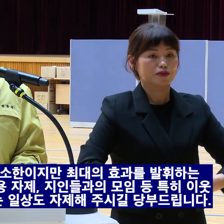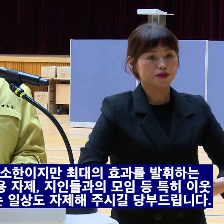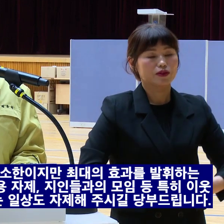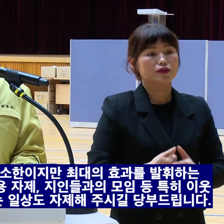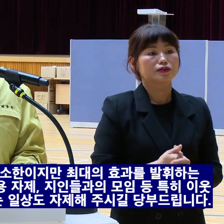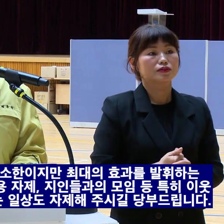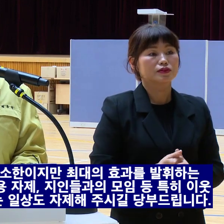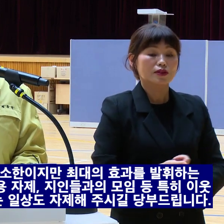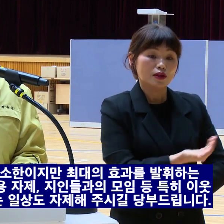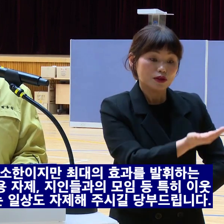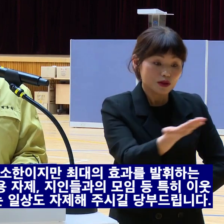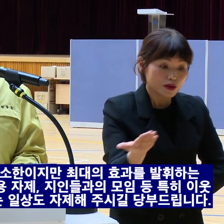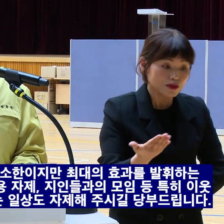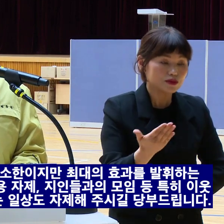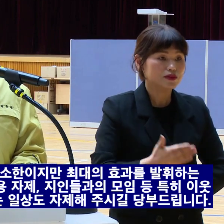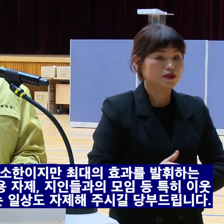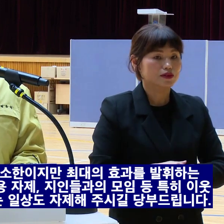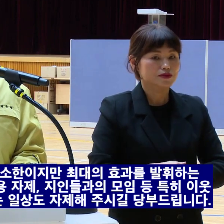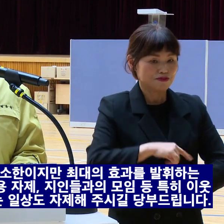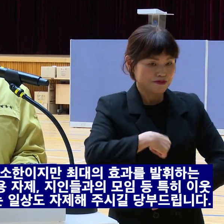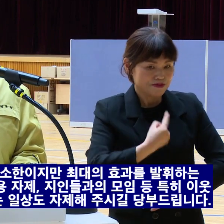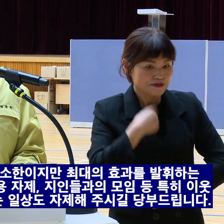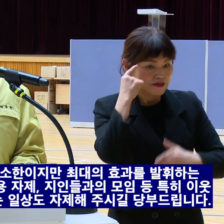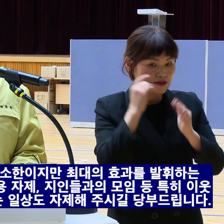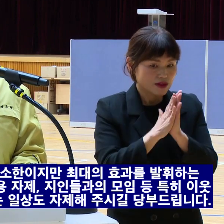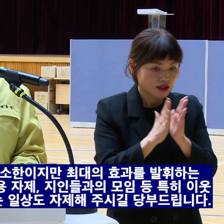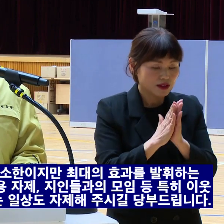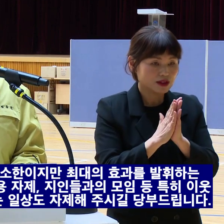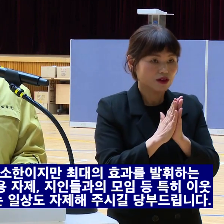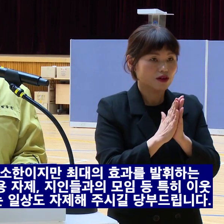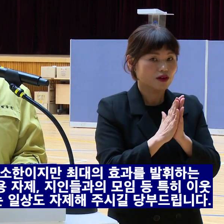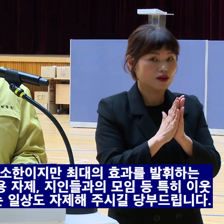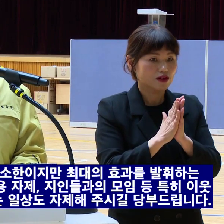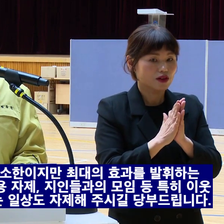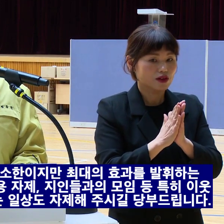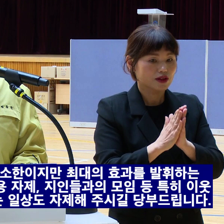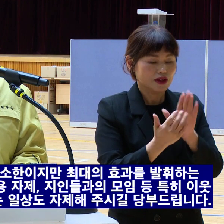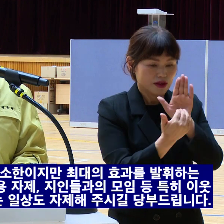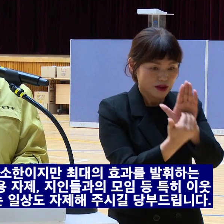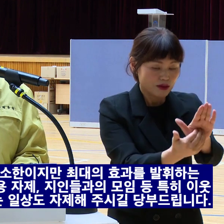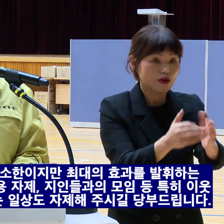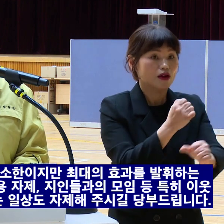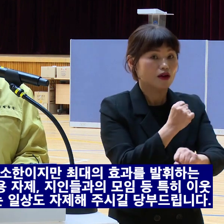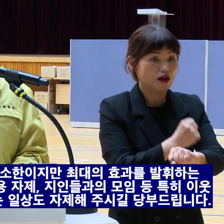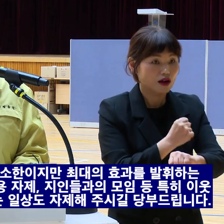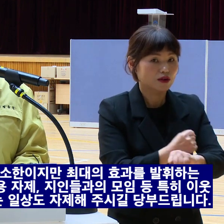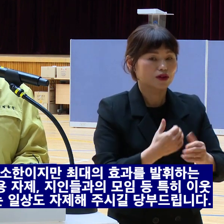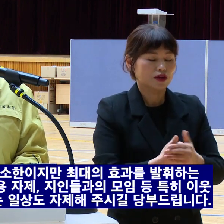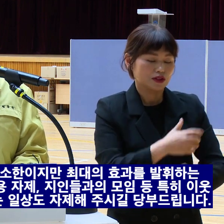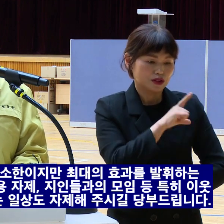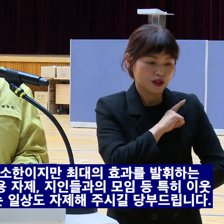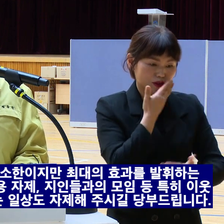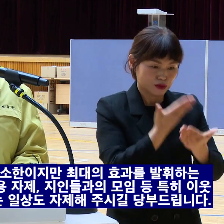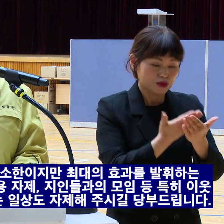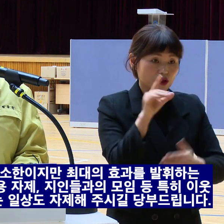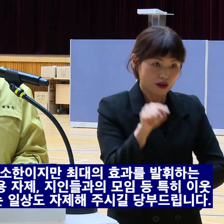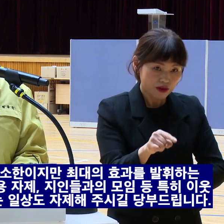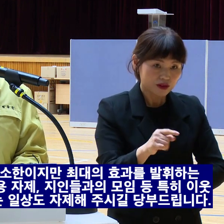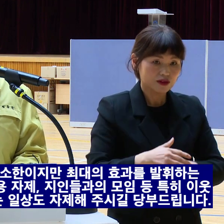국민 여러분이 스스로 참여할 수 있는 최소한이지만 최대의 효과를 발휘하는 마스크 쓰기,